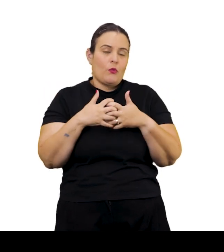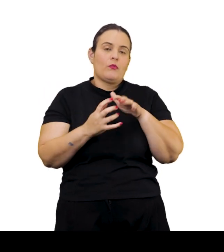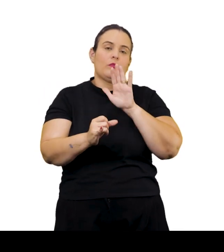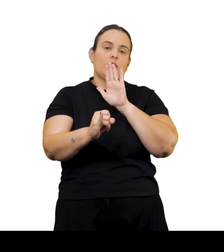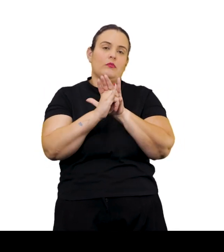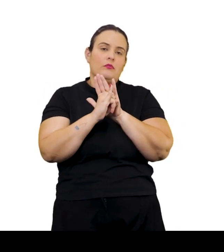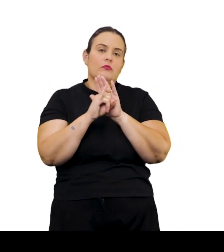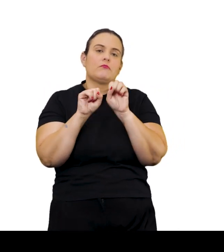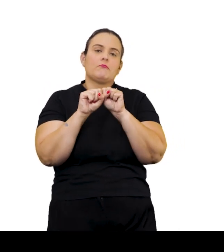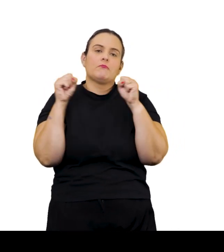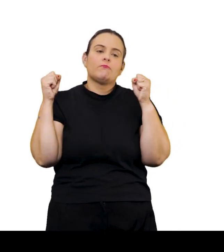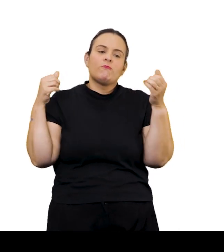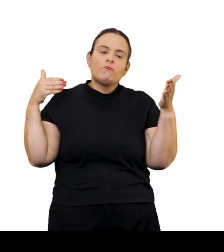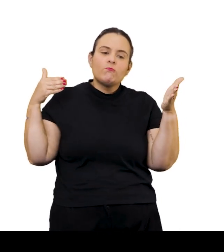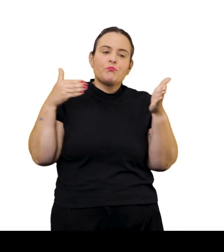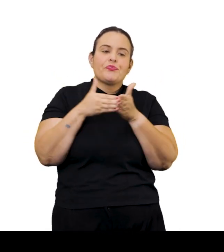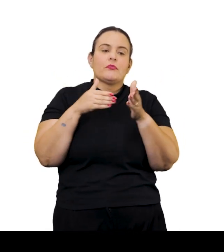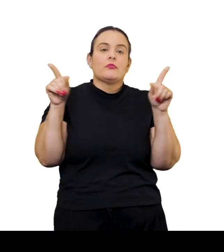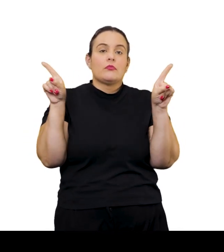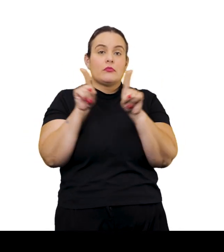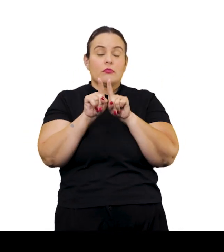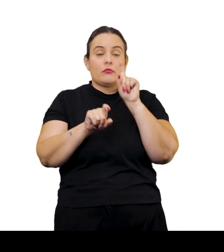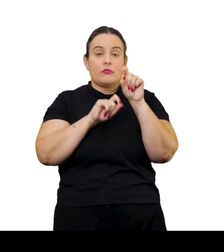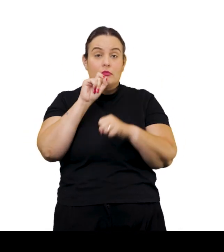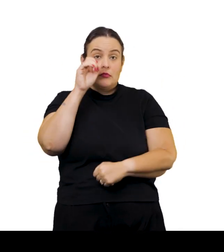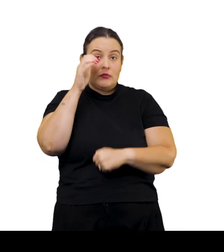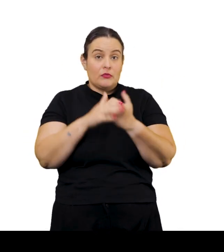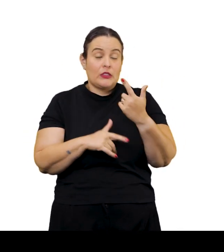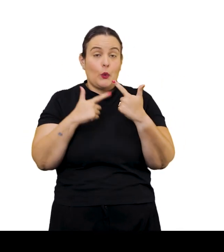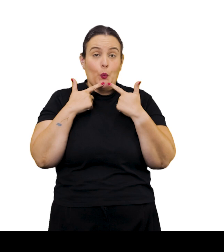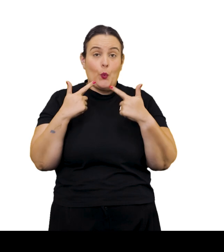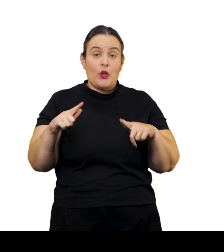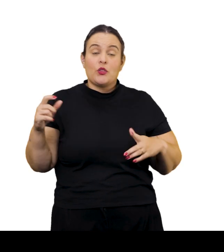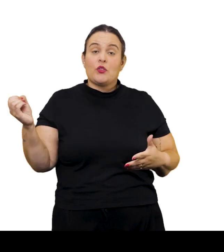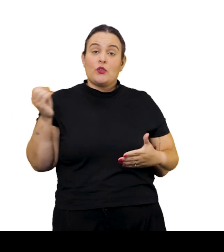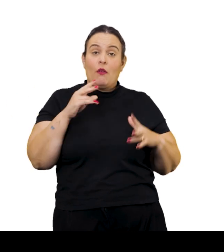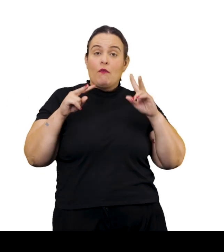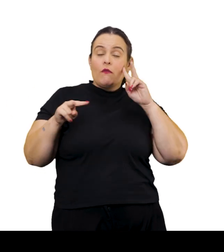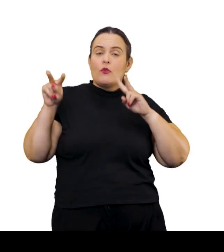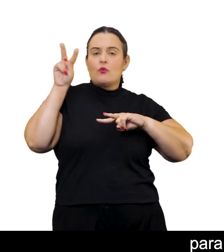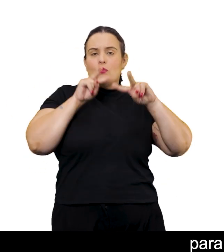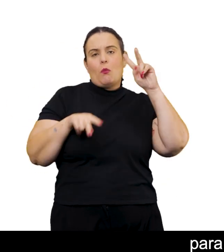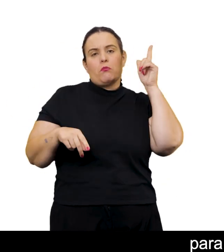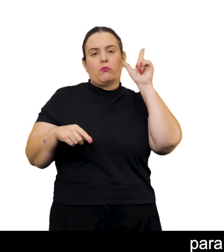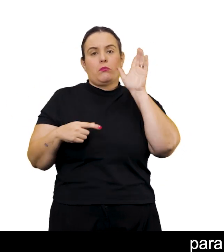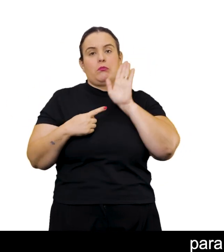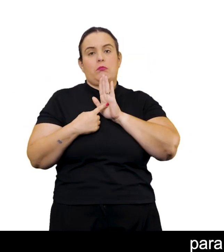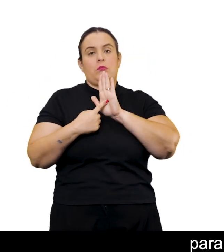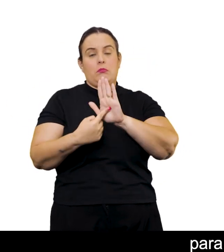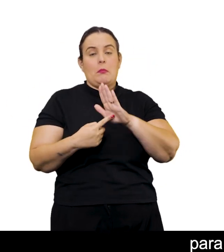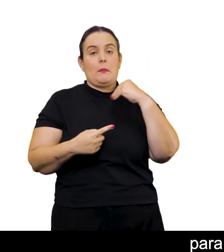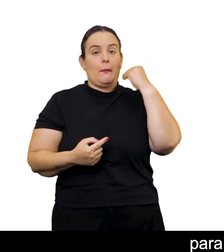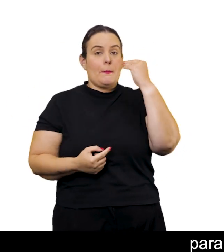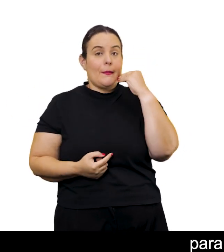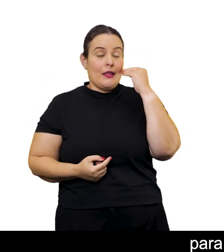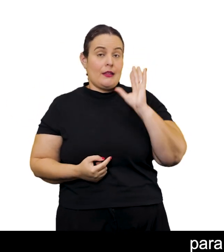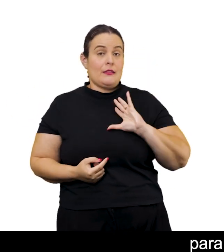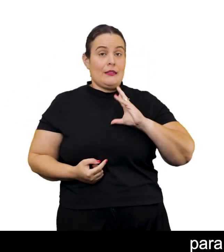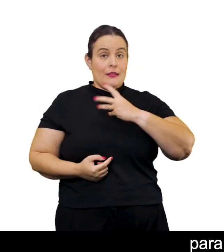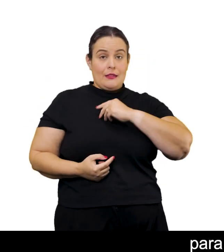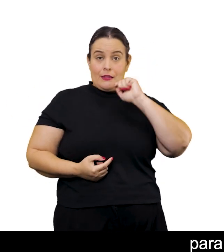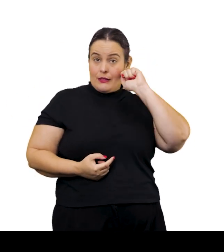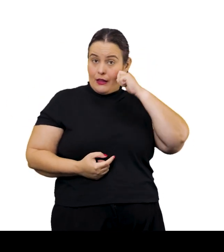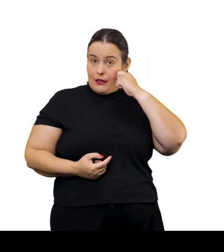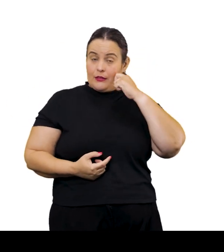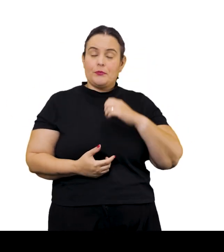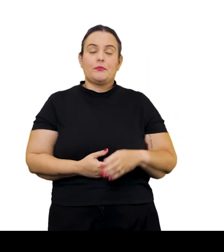de identidades, a quebra de barreiras e a construção de uma nova linguagem visual para expressar experiências trans e